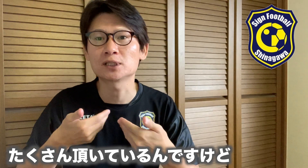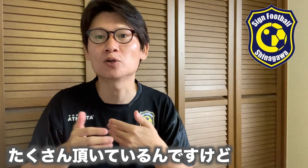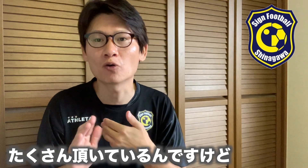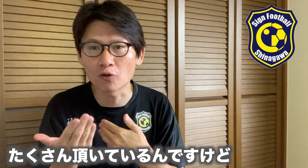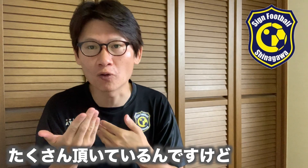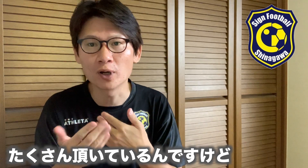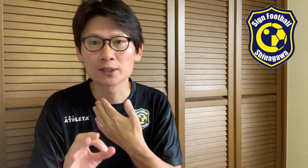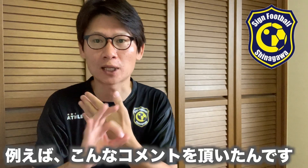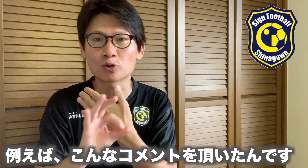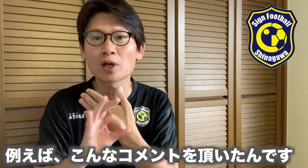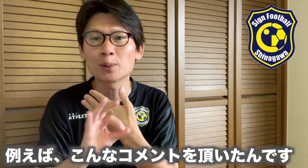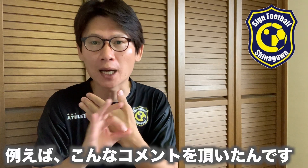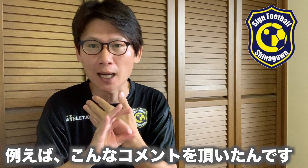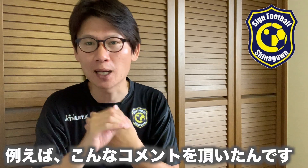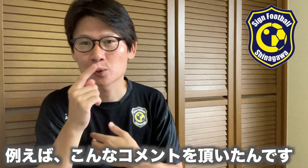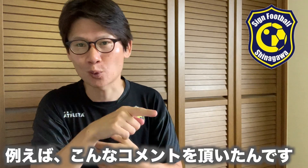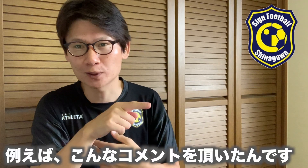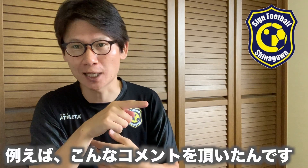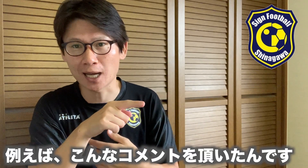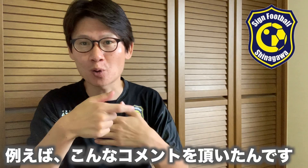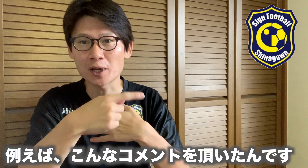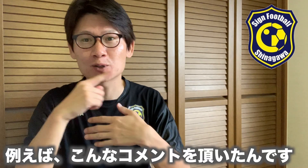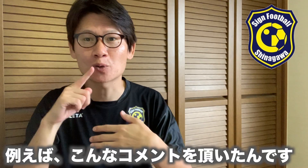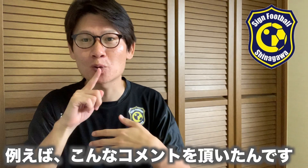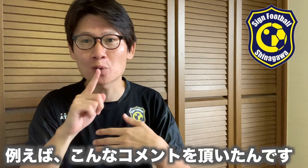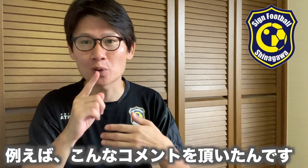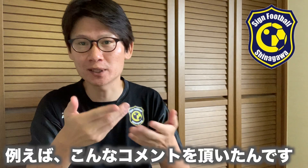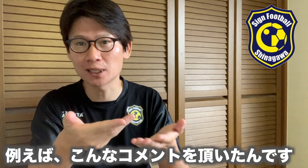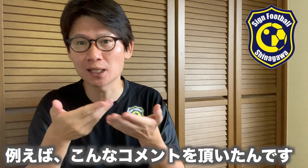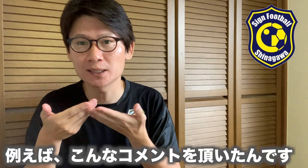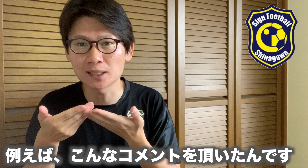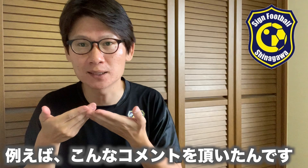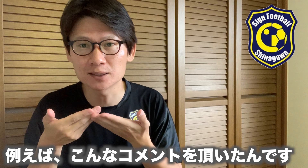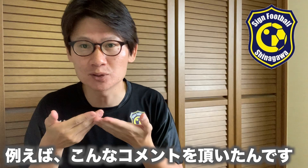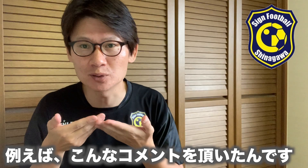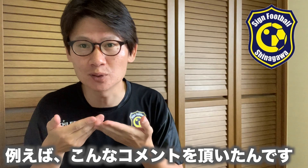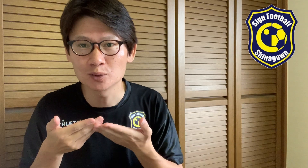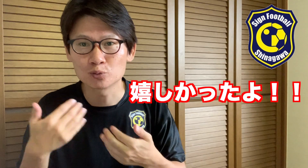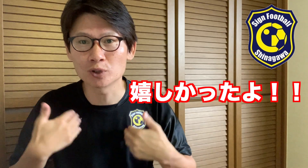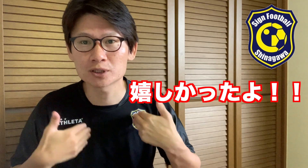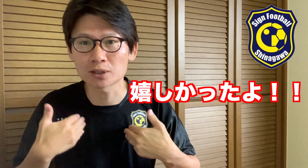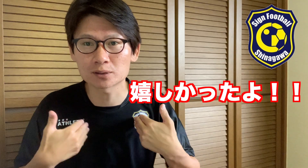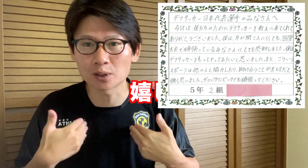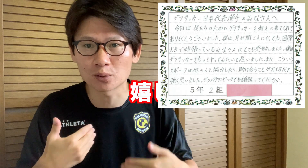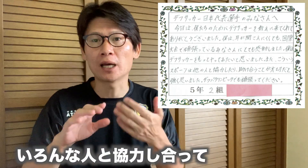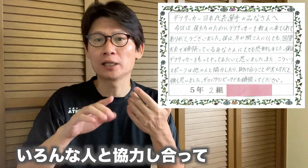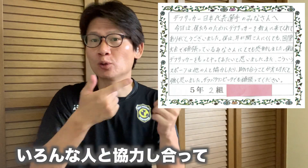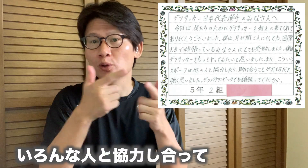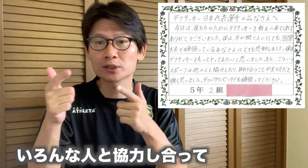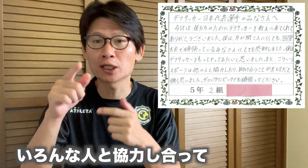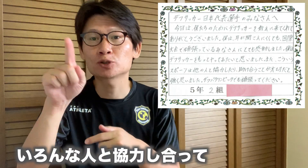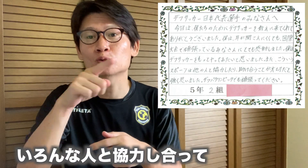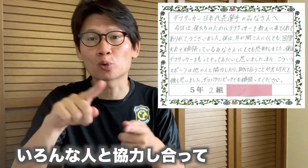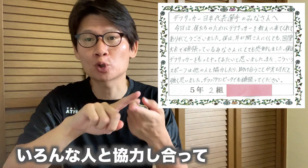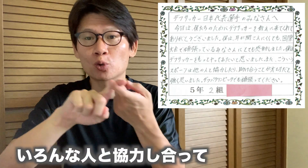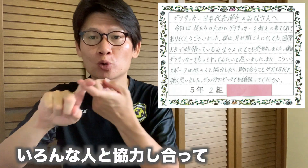ど、例えばこんなコメントをいただいたんです。嬉しかったよ。いろんな人と協力し